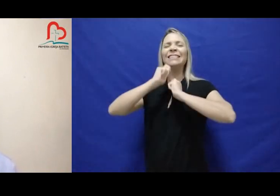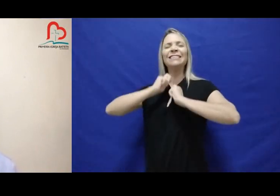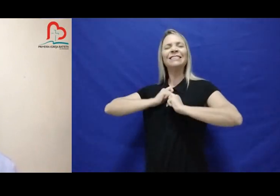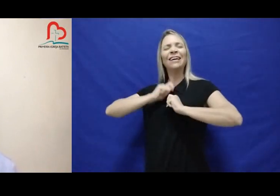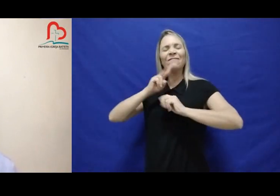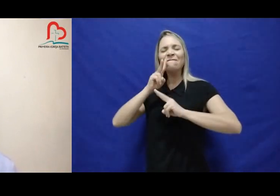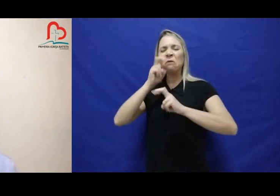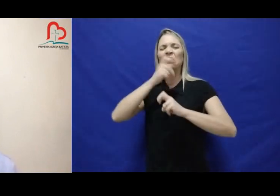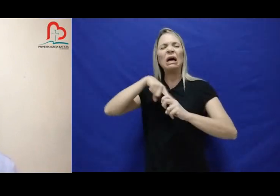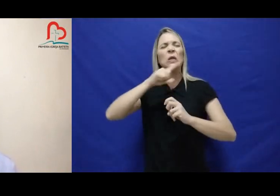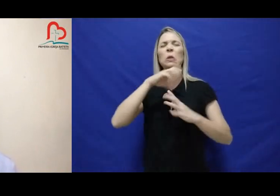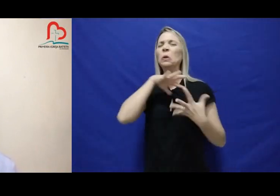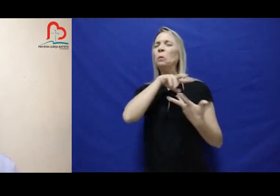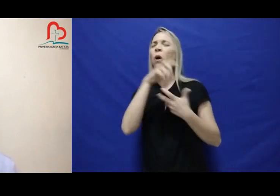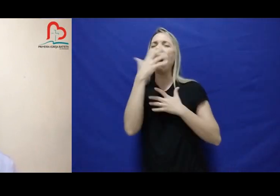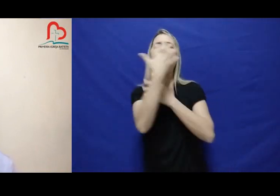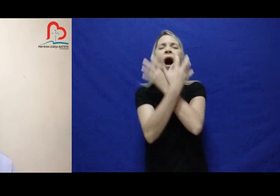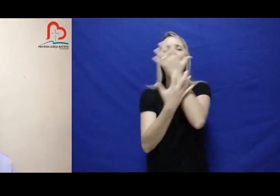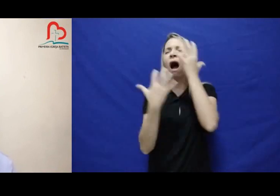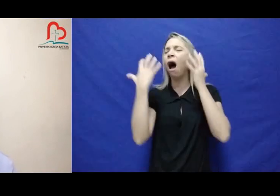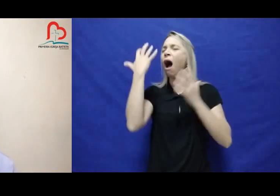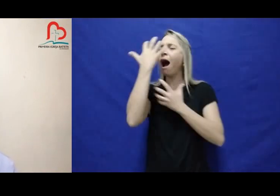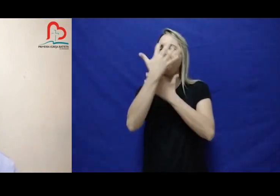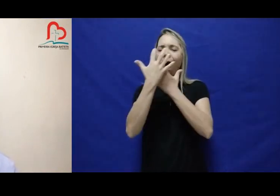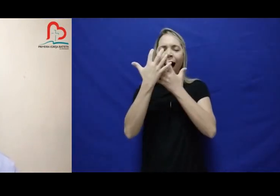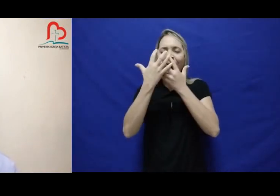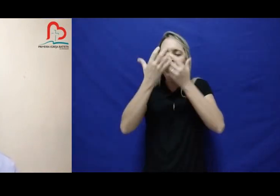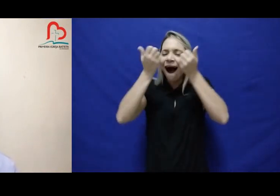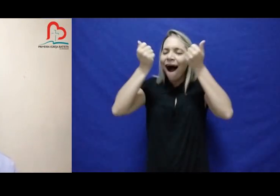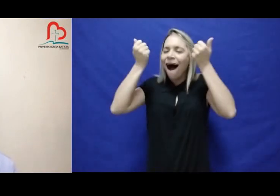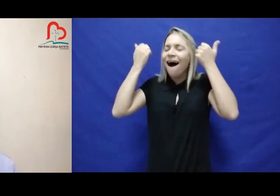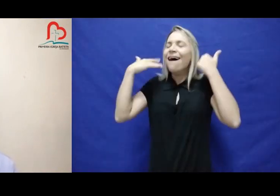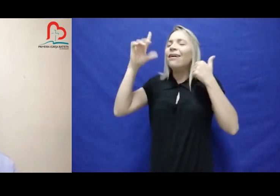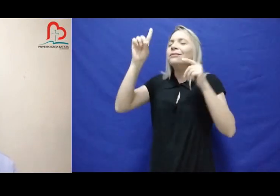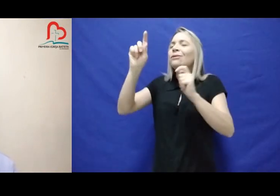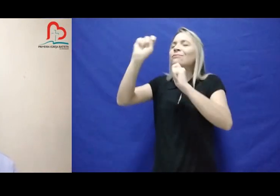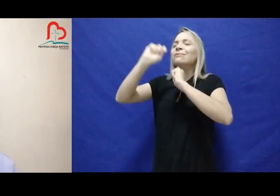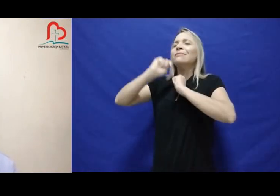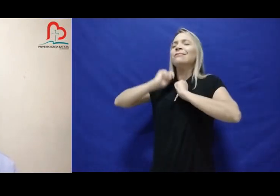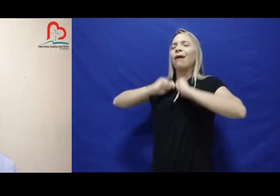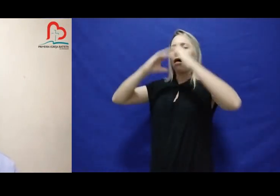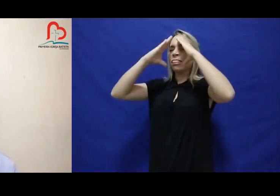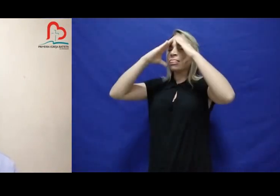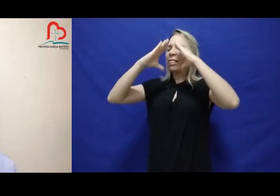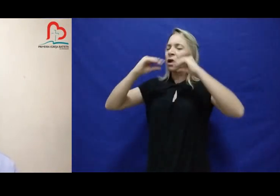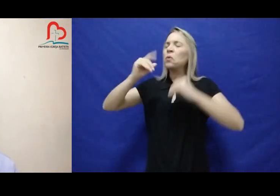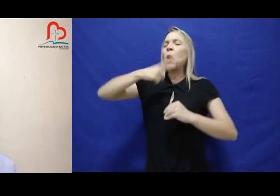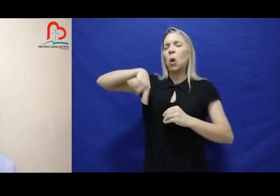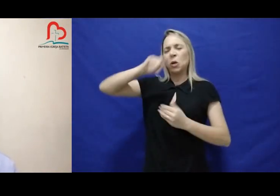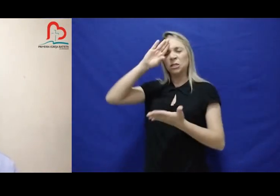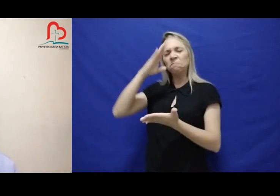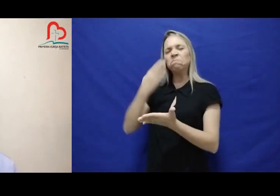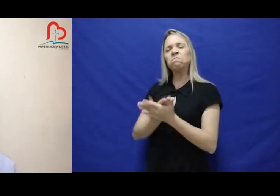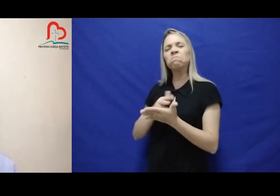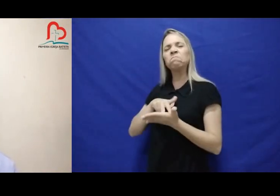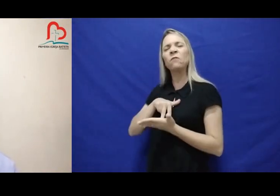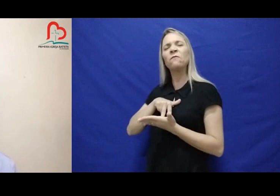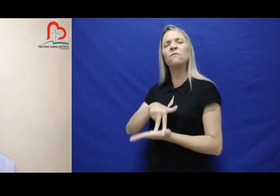capacita em meio a esse mundo agitado, em meio às dificuldades da vida. Nós